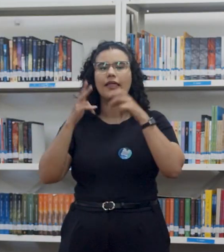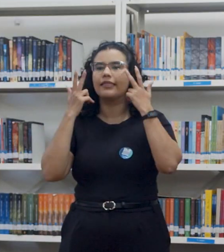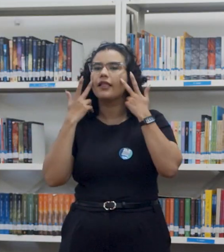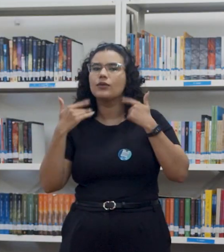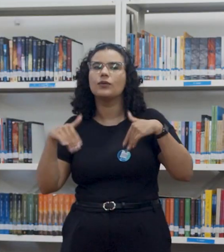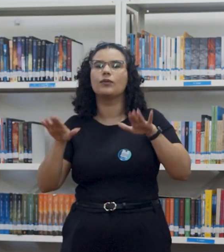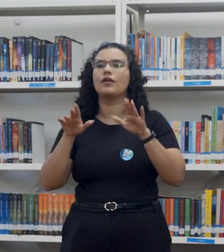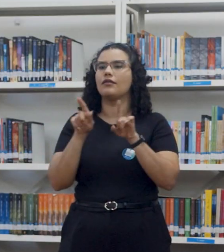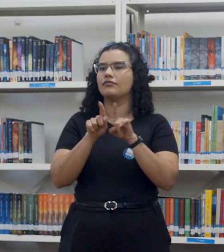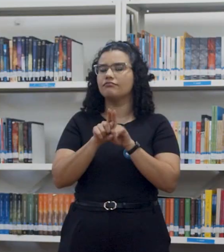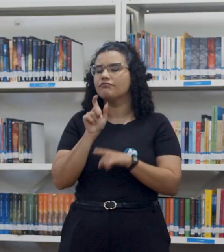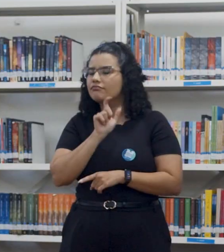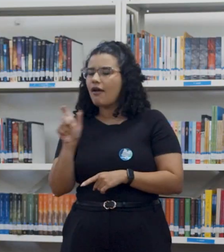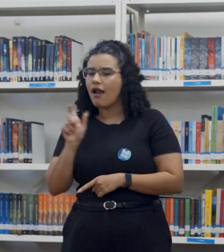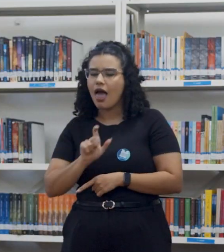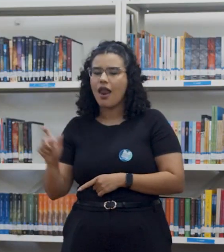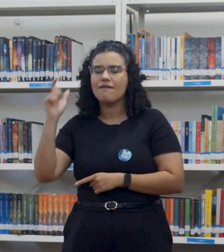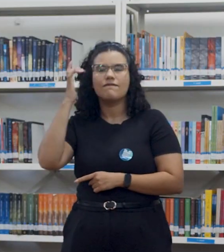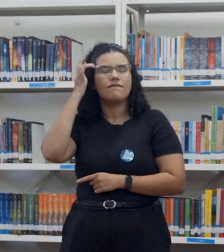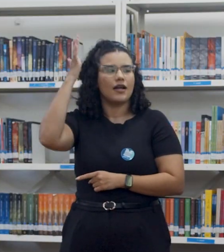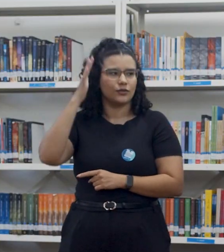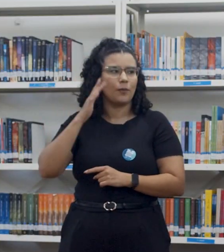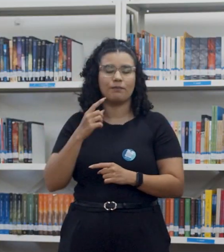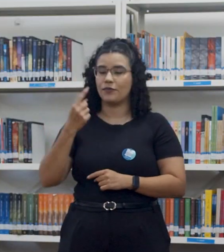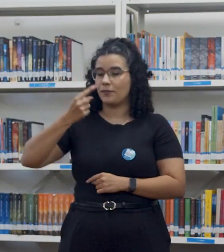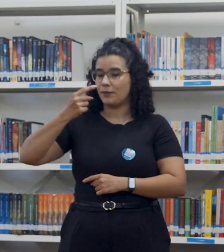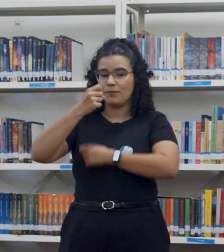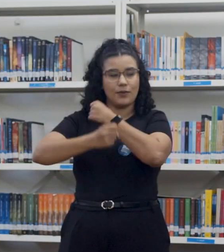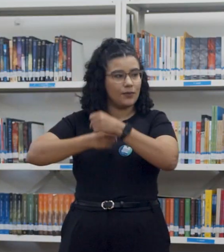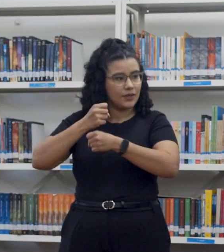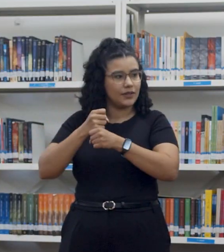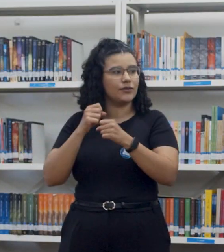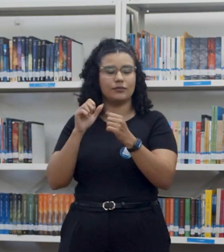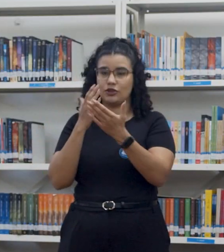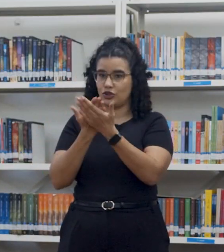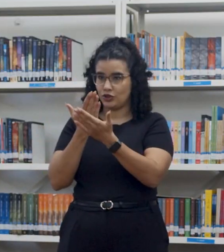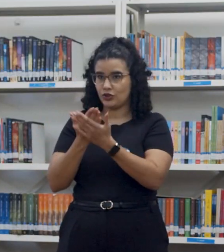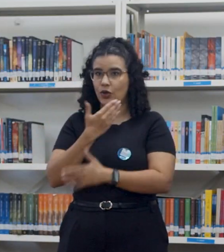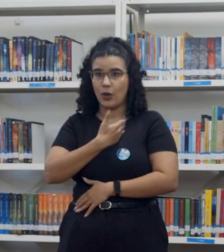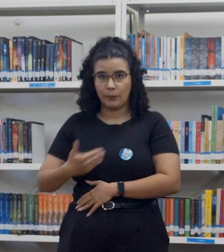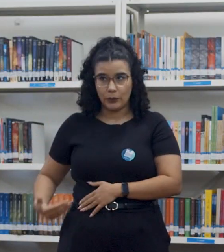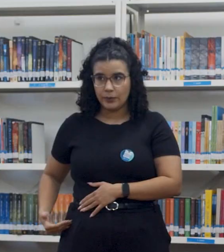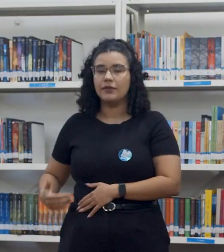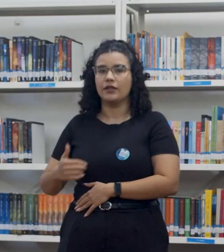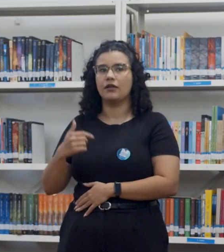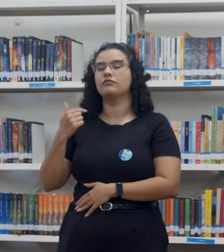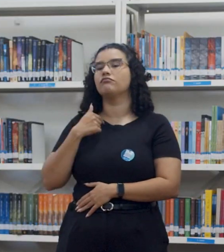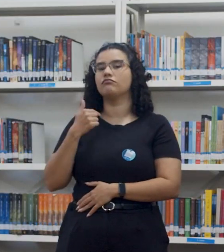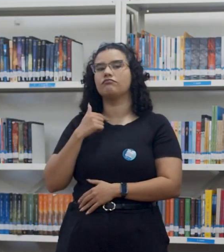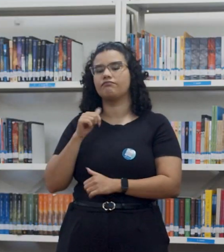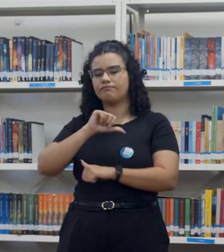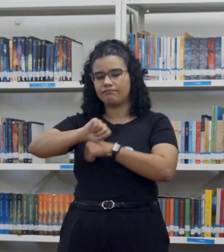palavras vieram com tanta facilidade. O primeiro ano primário, numa escola pública, na transição da